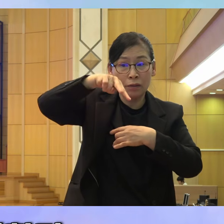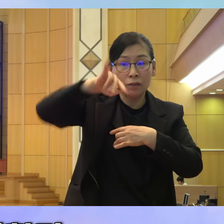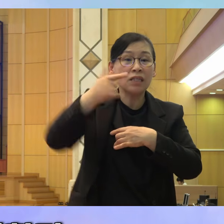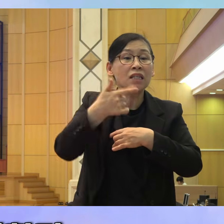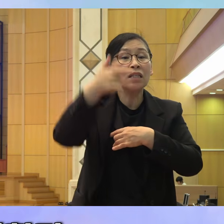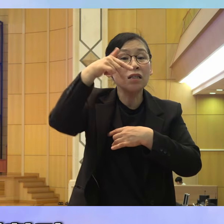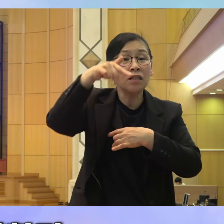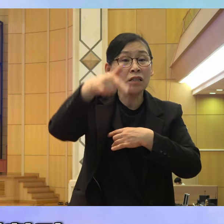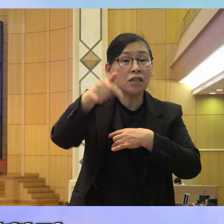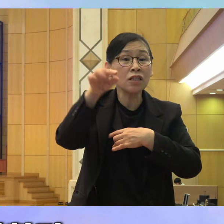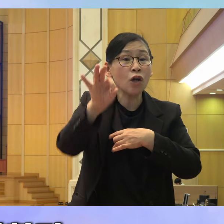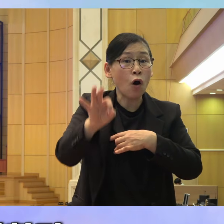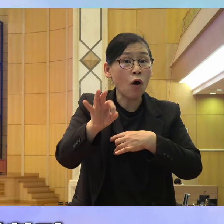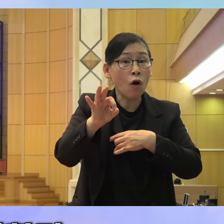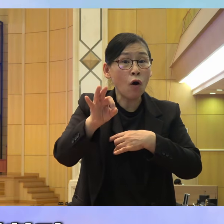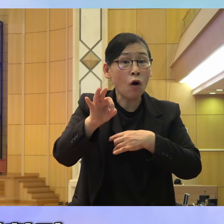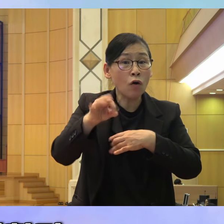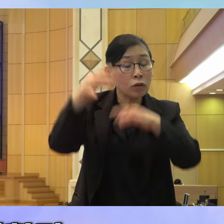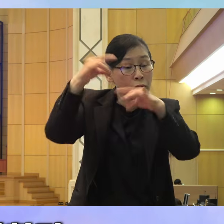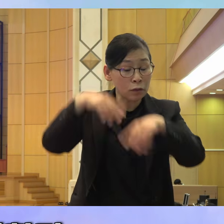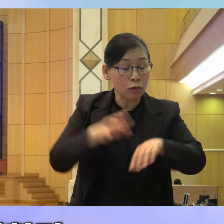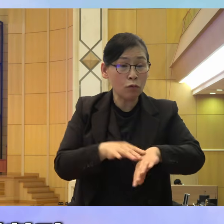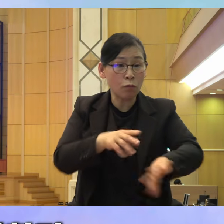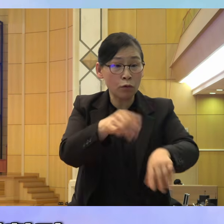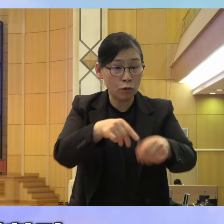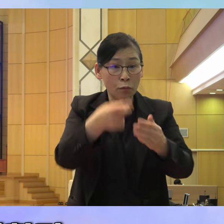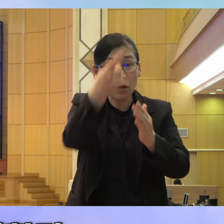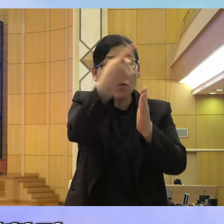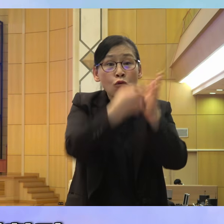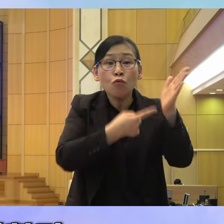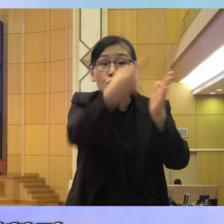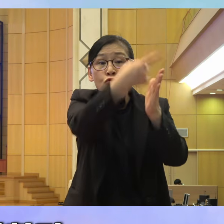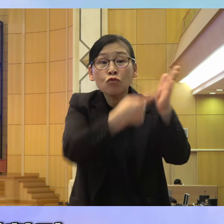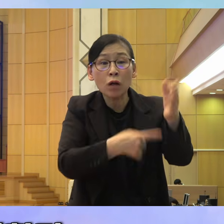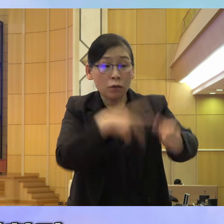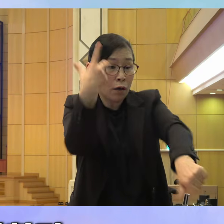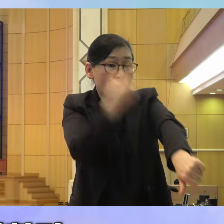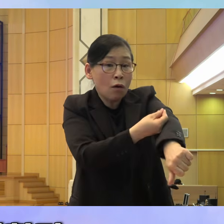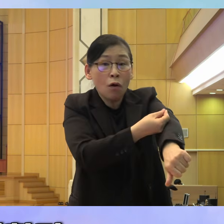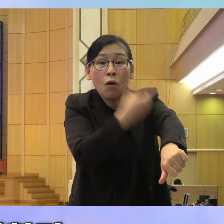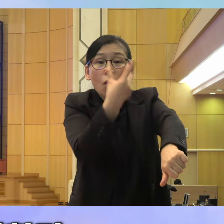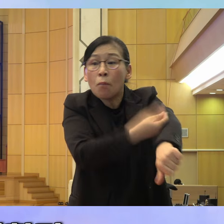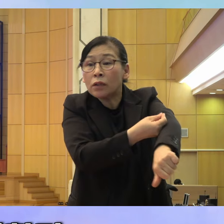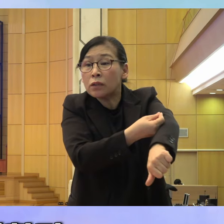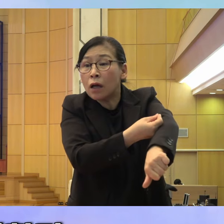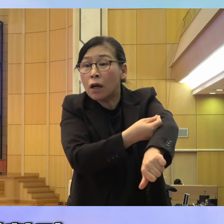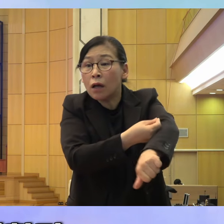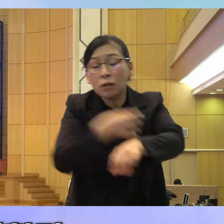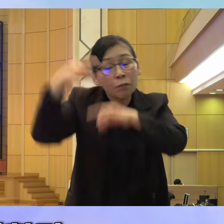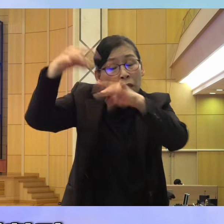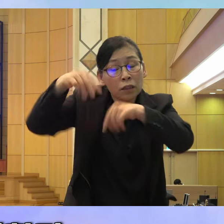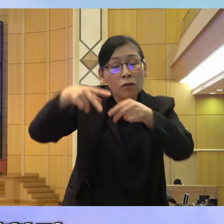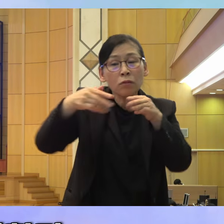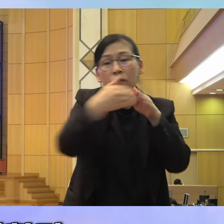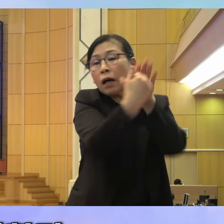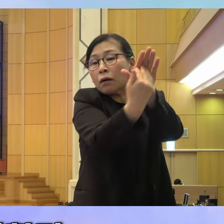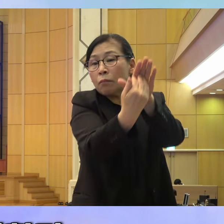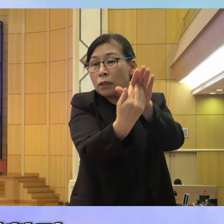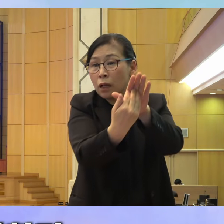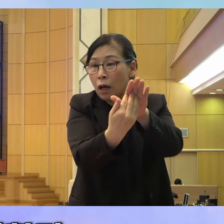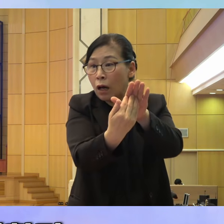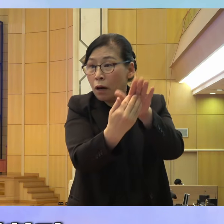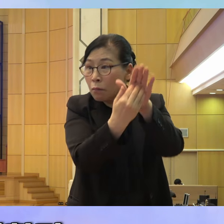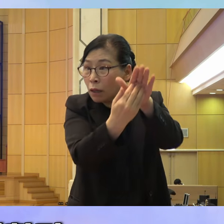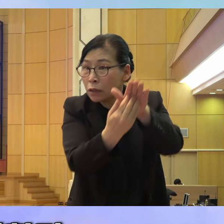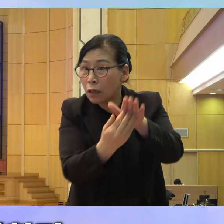한단 말이야. 당뇨병 환자 다리 자르려면 마취할 거 아니야. 그럼 마취라면 신경을 잠시 차단시키고 난 다음에